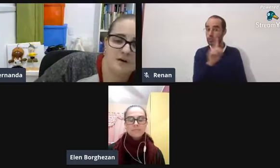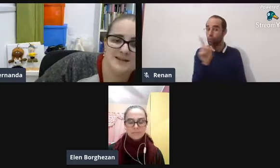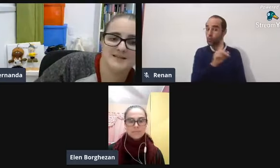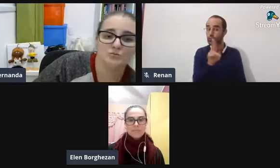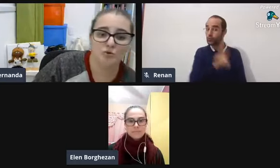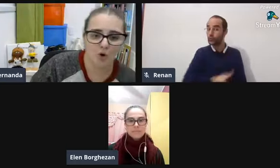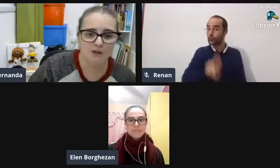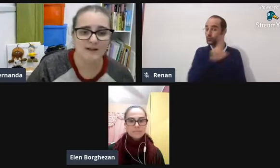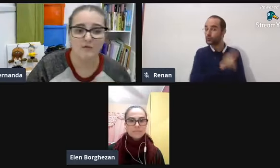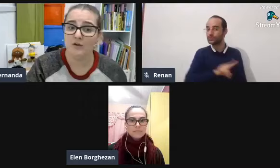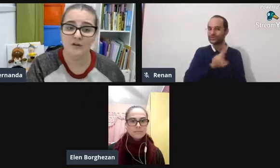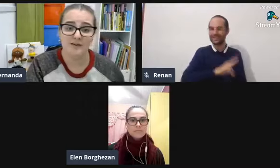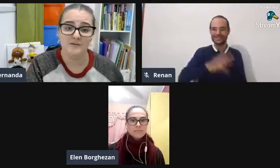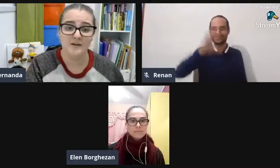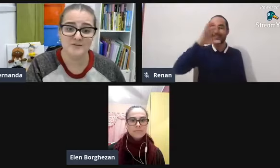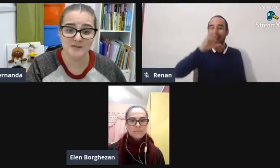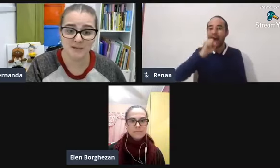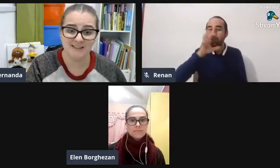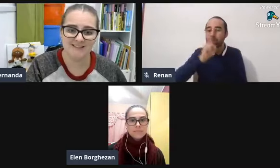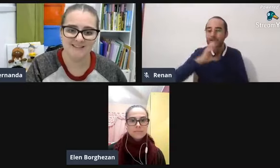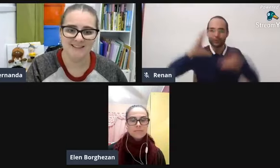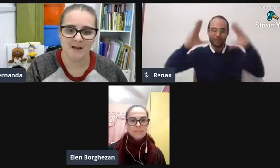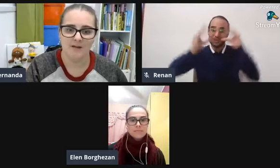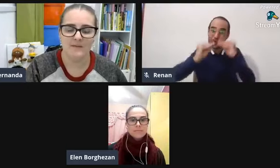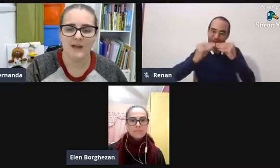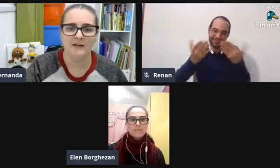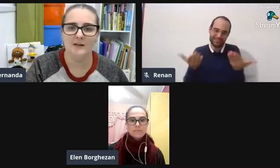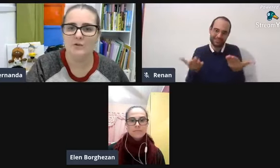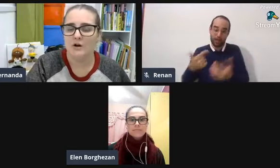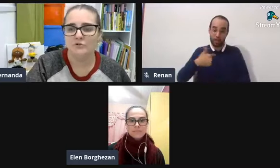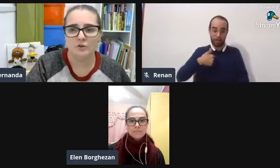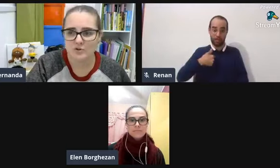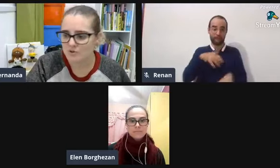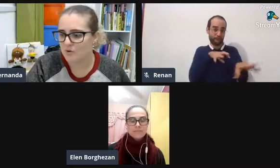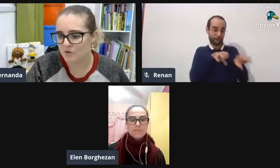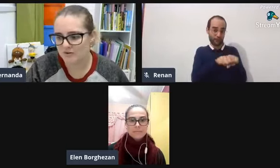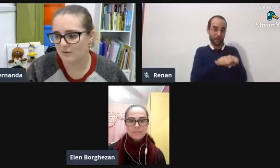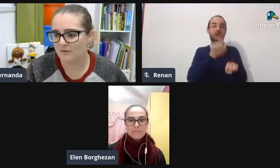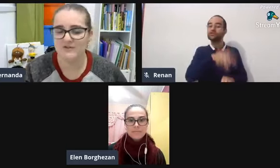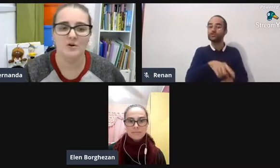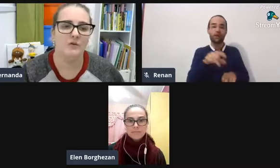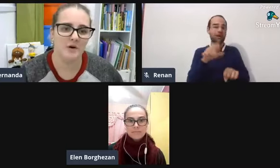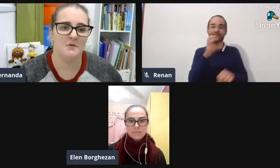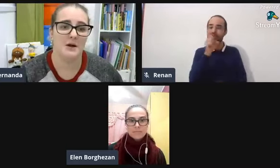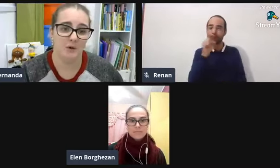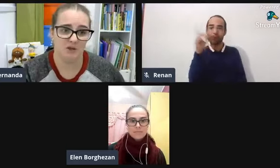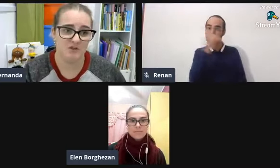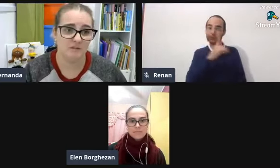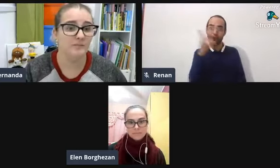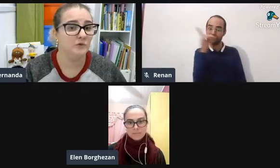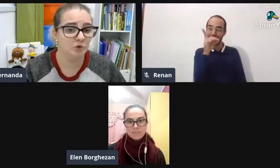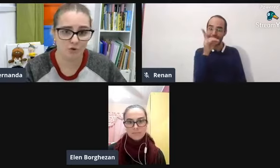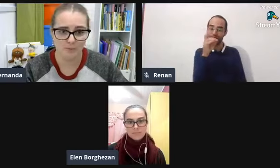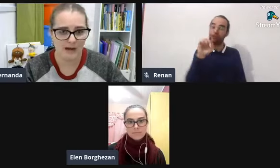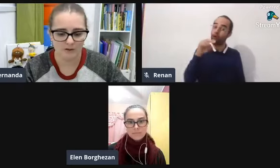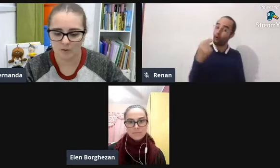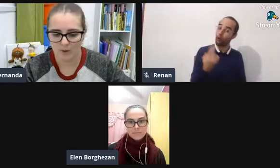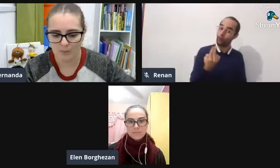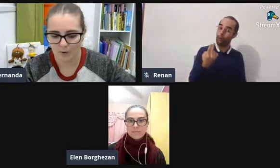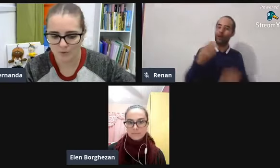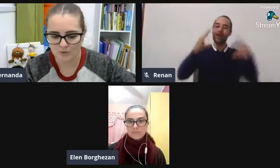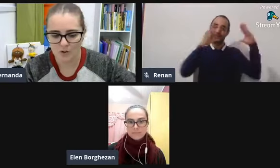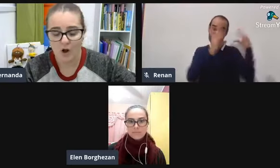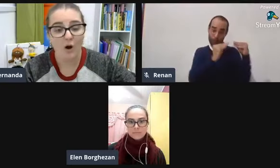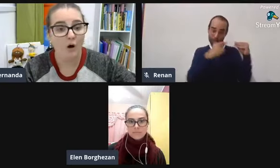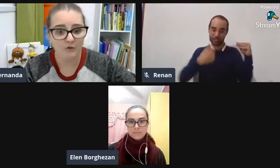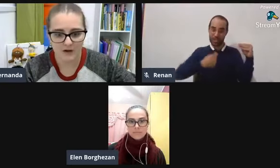minha formação toda foi feita em final de semana, né? Então, todos os cursos que eu fiz ou foram à noite, tudo pago do